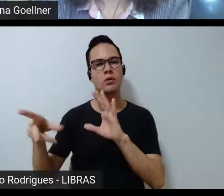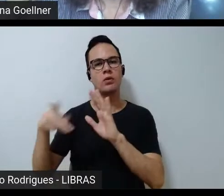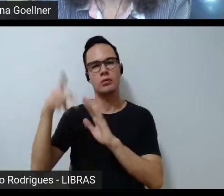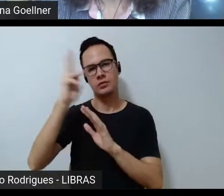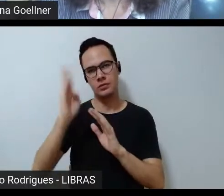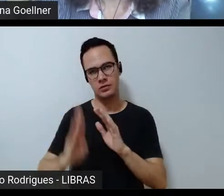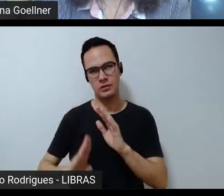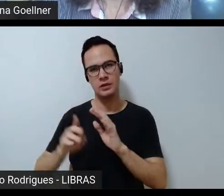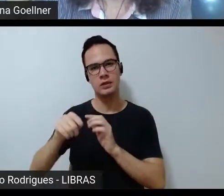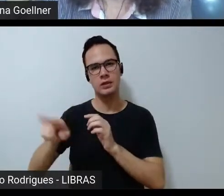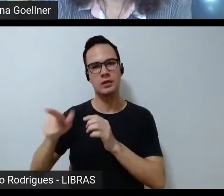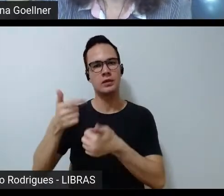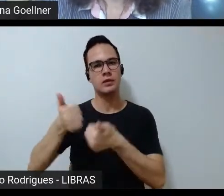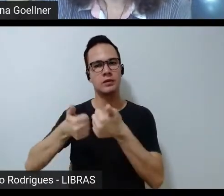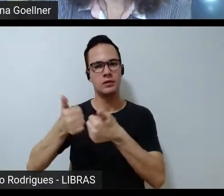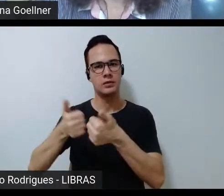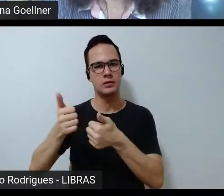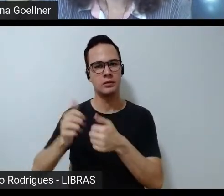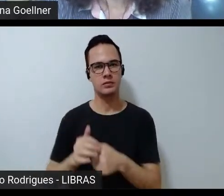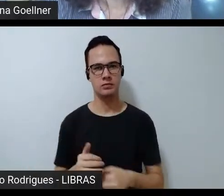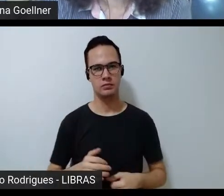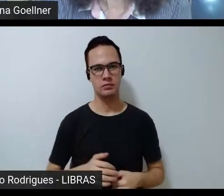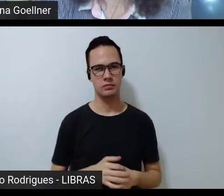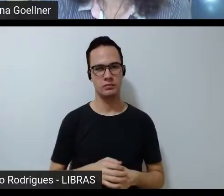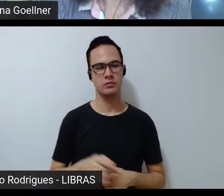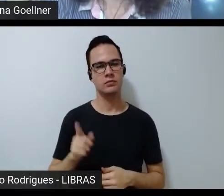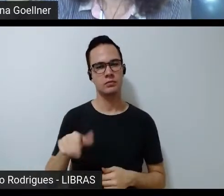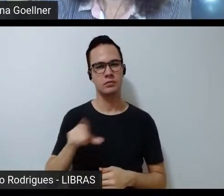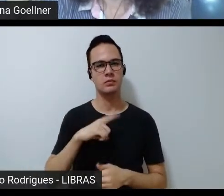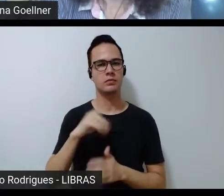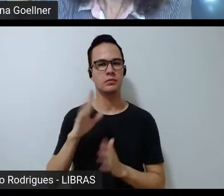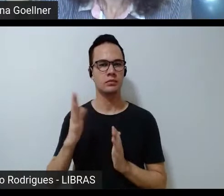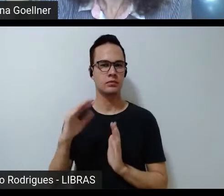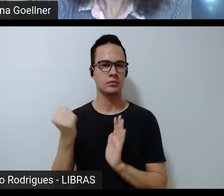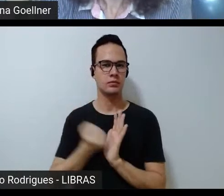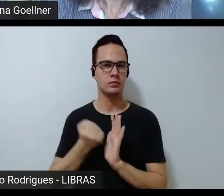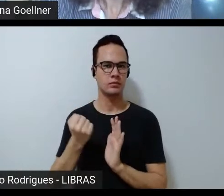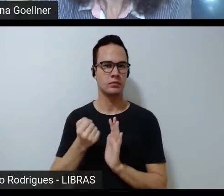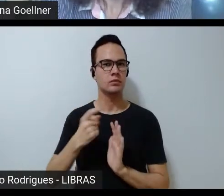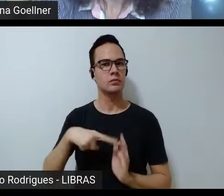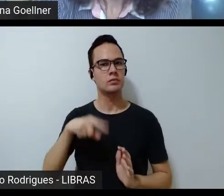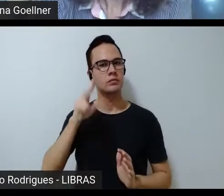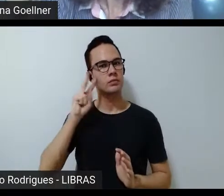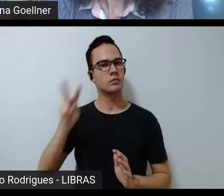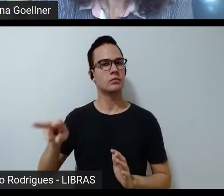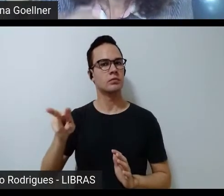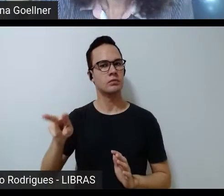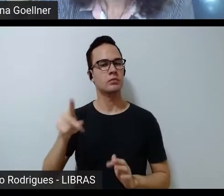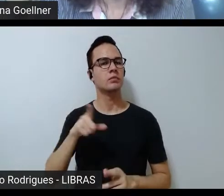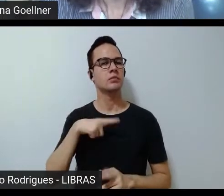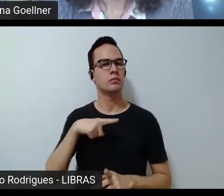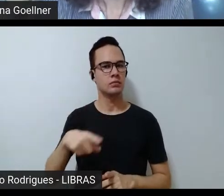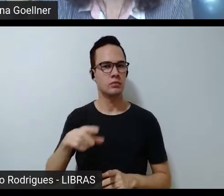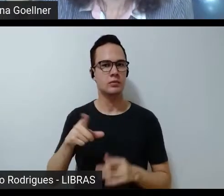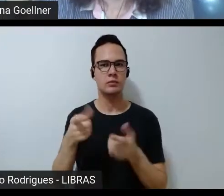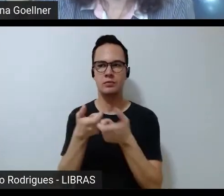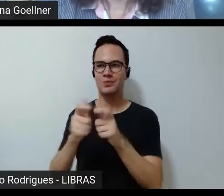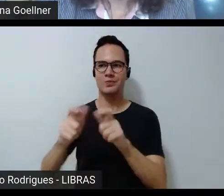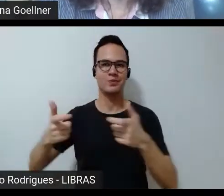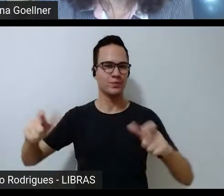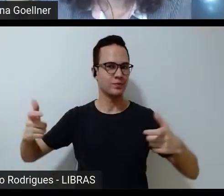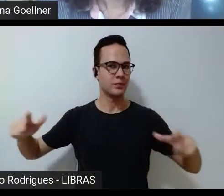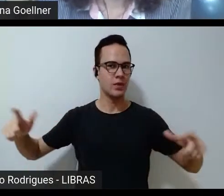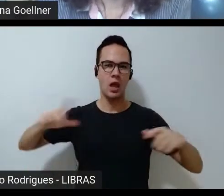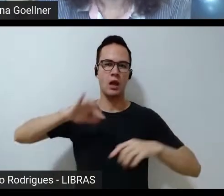jogaram, as que têm algum registro oficial. E a gente está vendo que existe uma pluralidade de